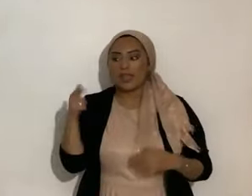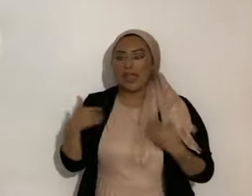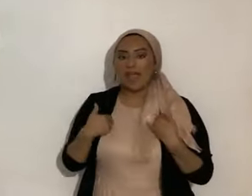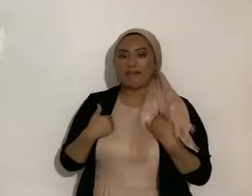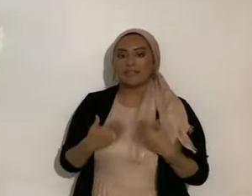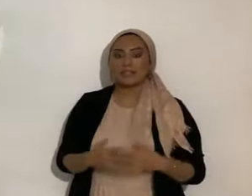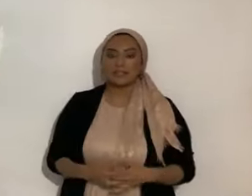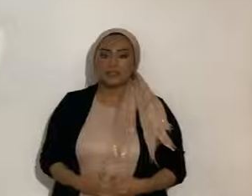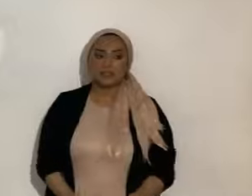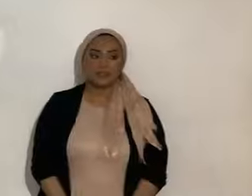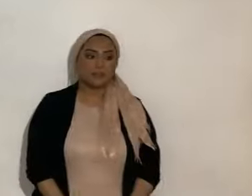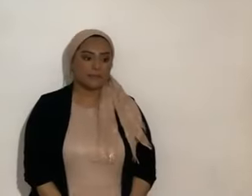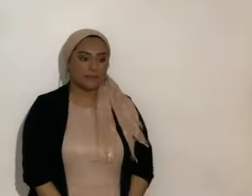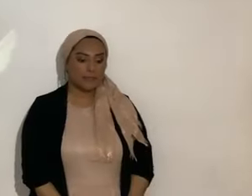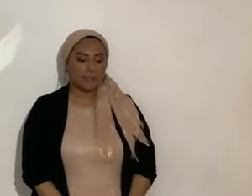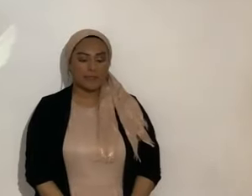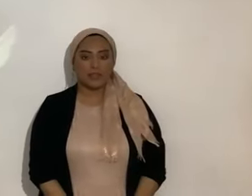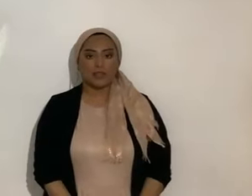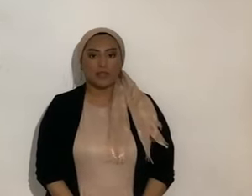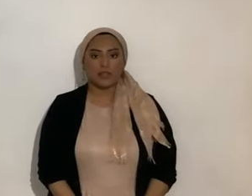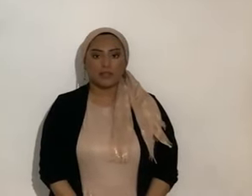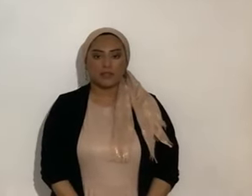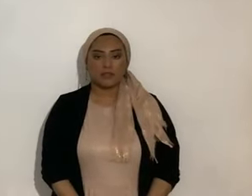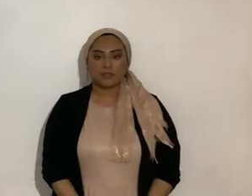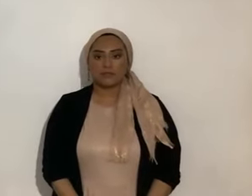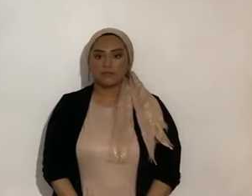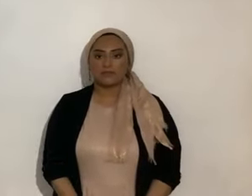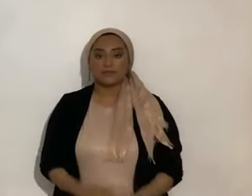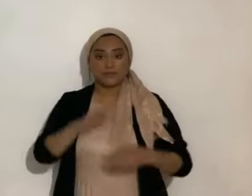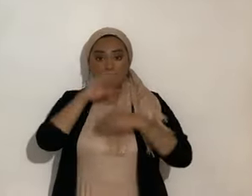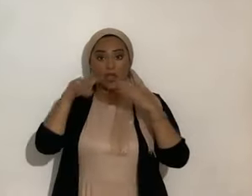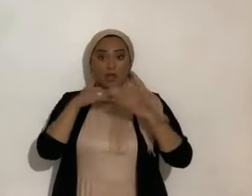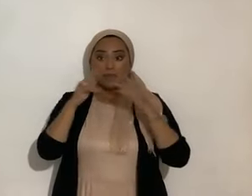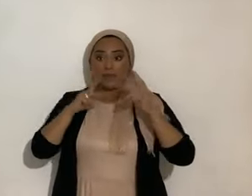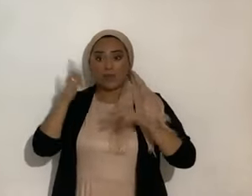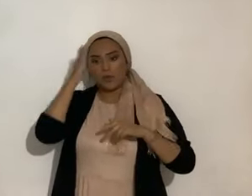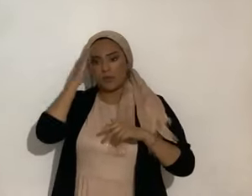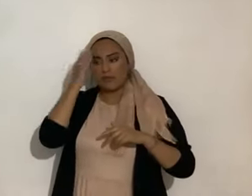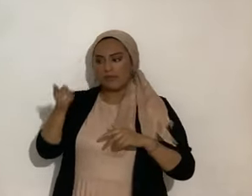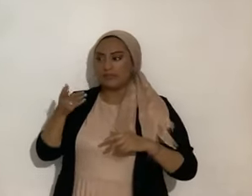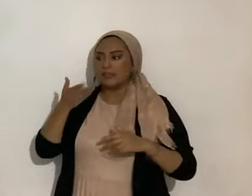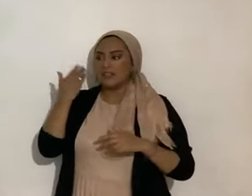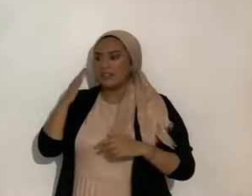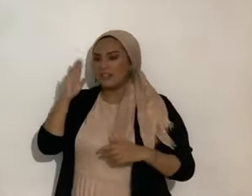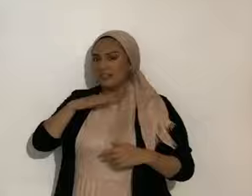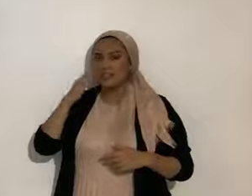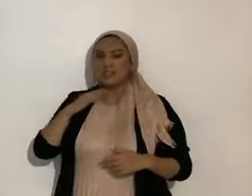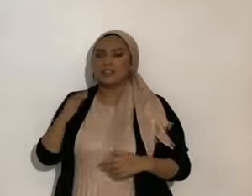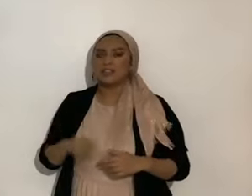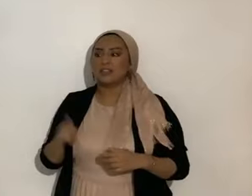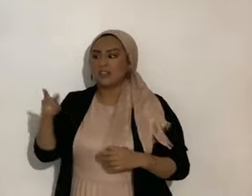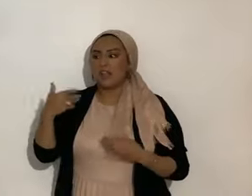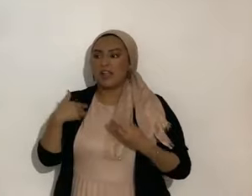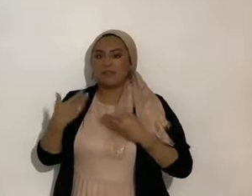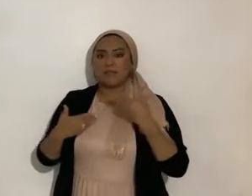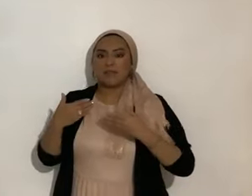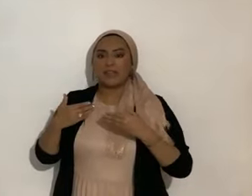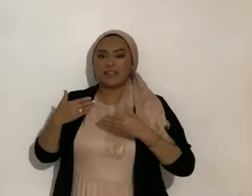que se da cuenta de ese mal aliento, todos lo notan, ¿no? ¿Cómo le huele la boca a este o a esta? No se cepilla los dientes, ha de tener alguna